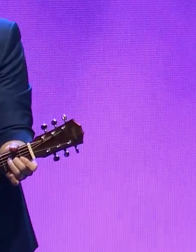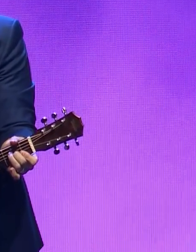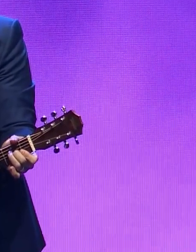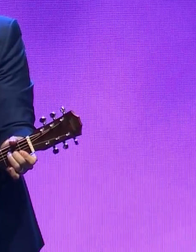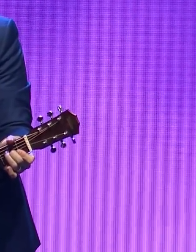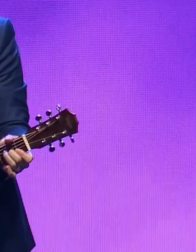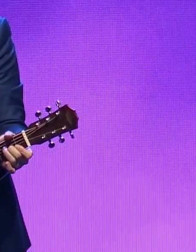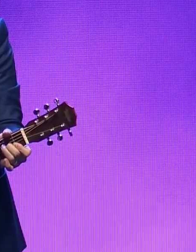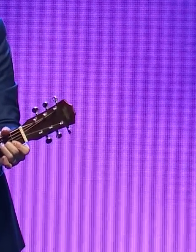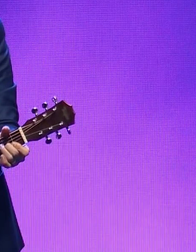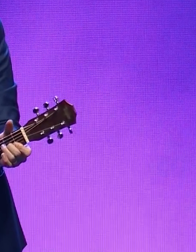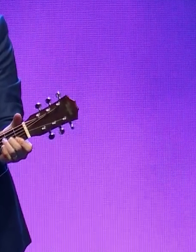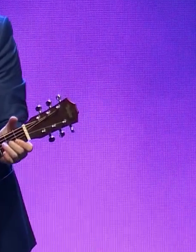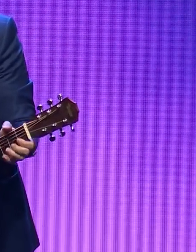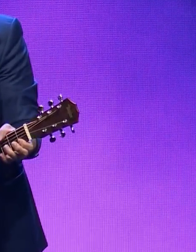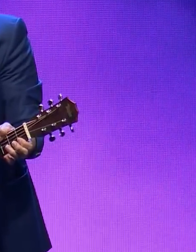dari